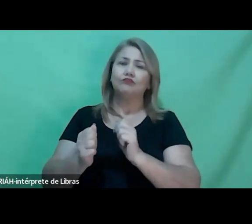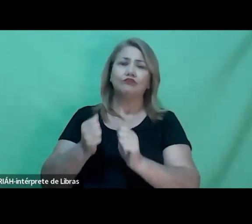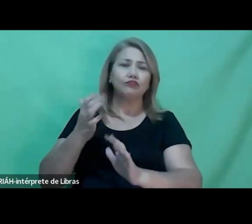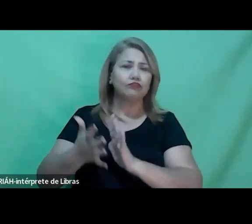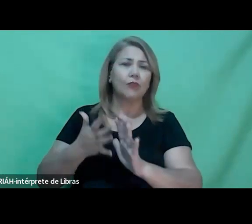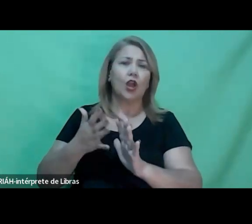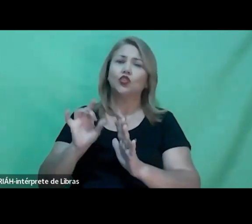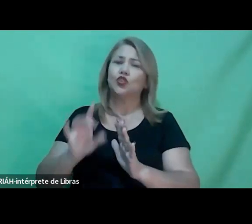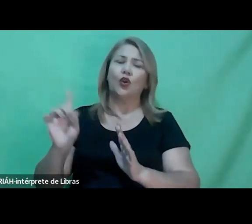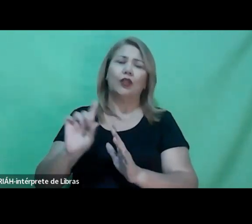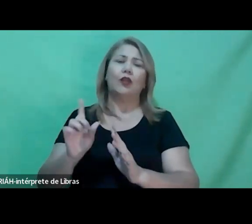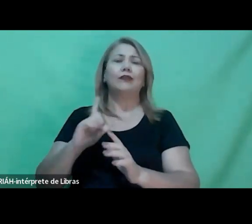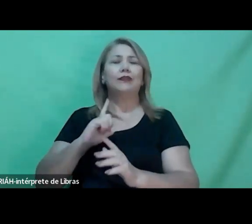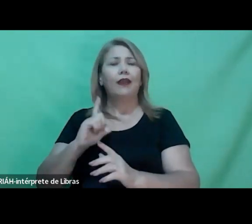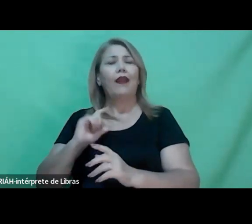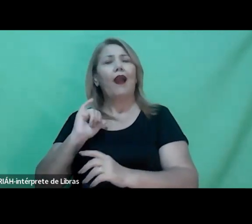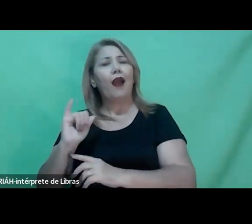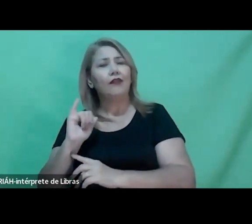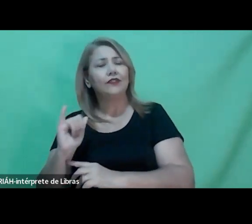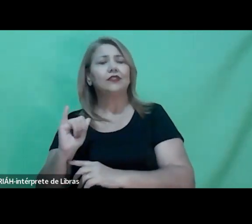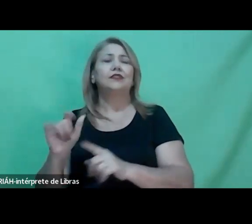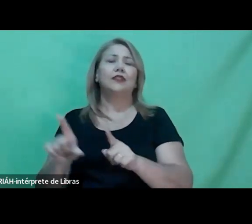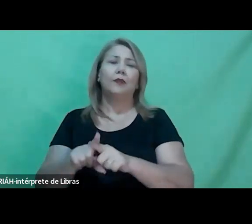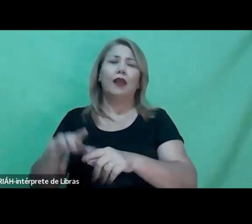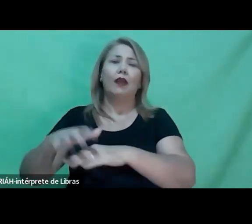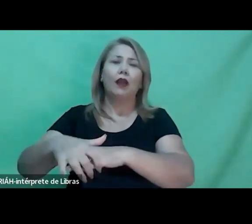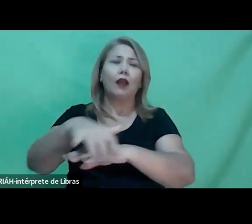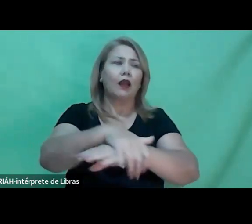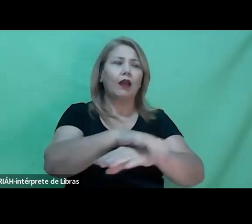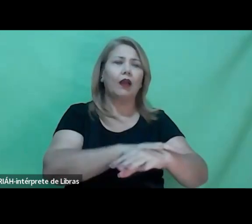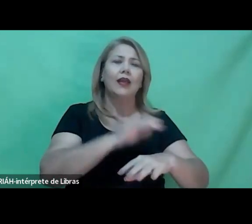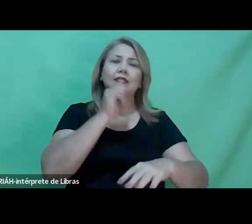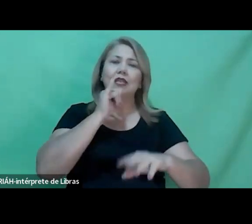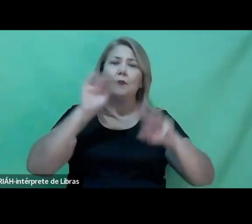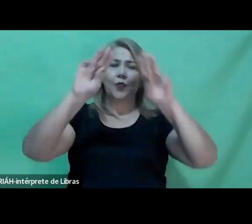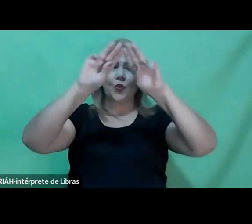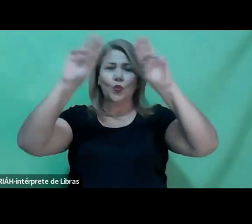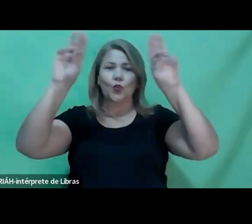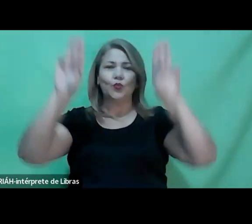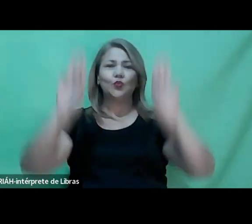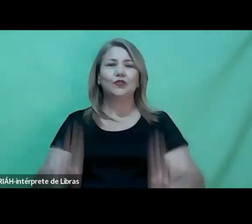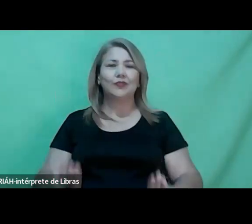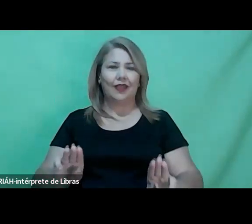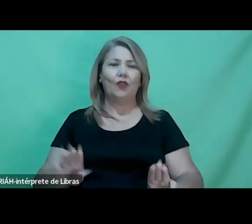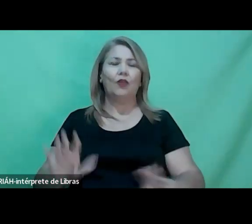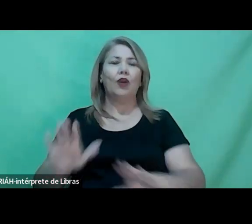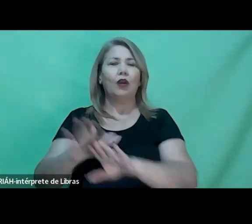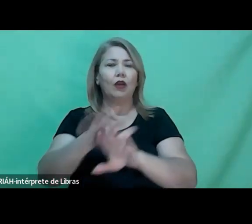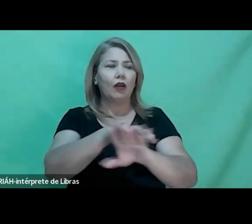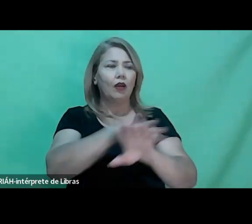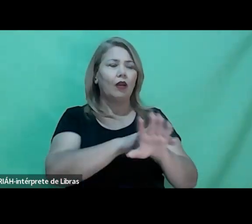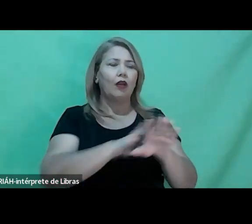entonces La idea es ofrecer Esa esa oportunidad a la persona sobre siega pero también nunca nunca digamos eh